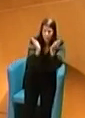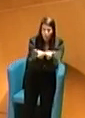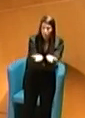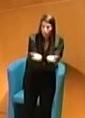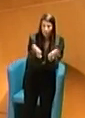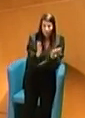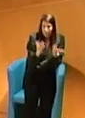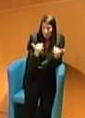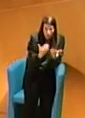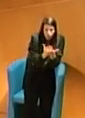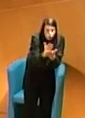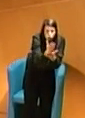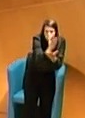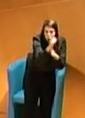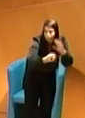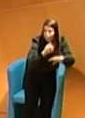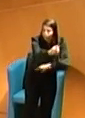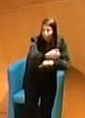C'est un chemin de toute une vie. Mais c'est vrai que